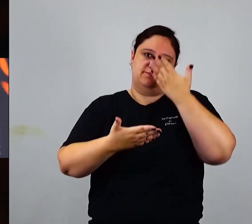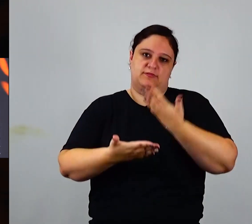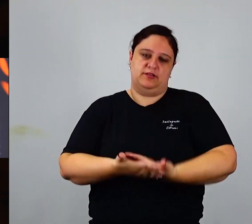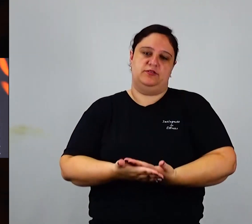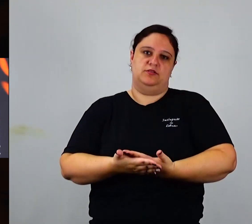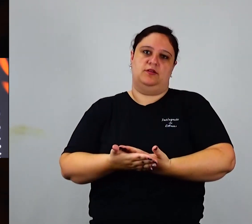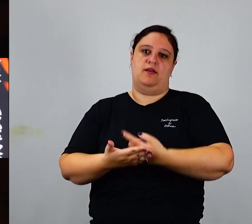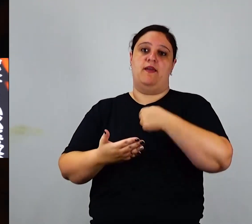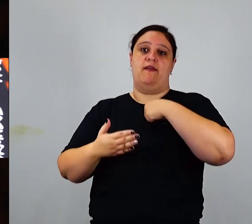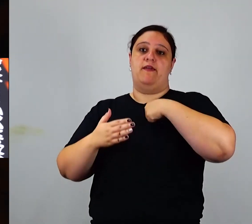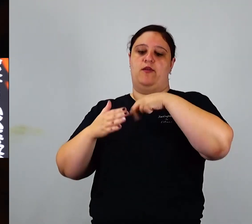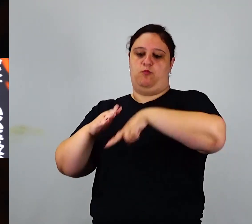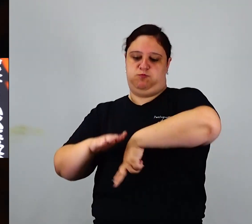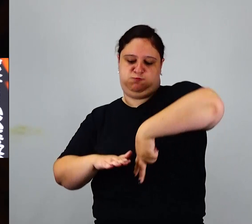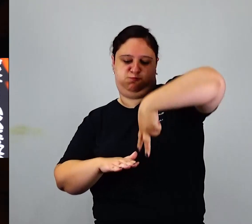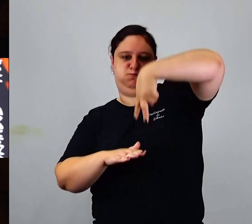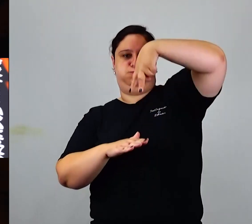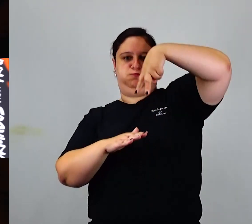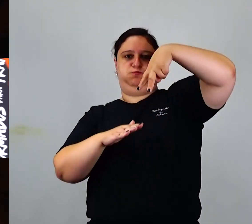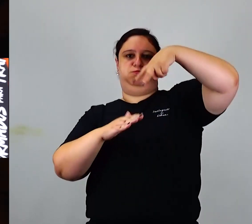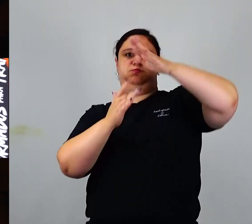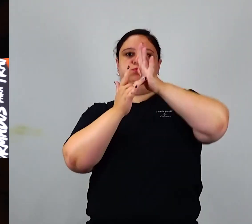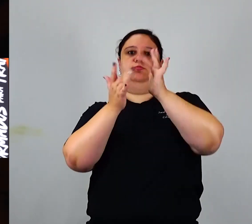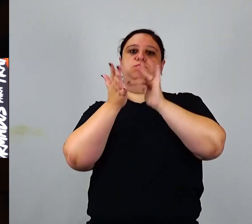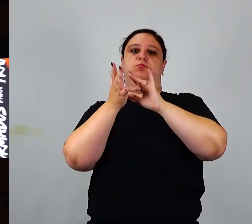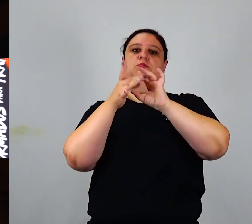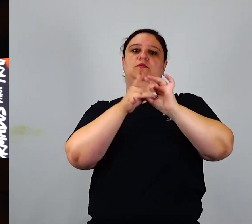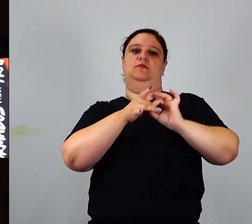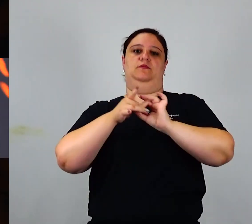Eu ressuscitei com Cristo.